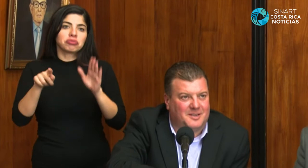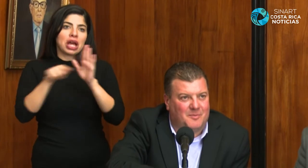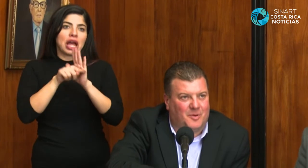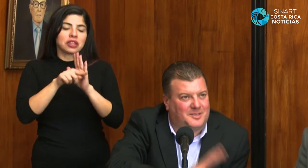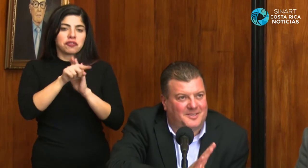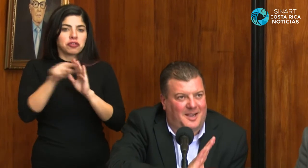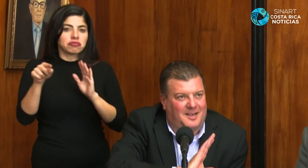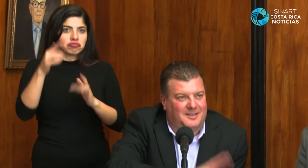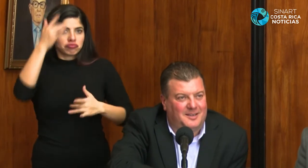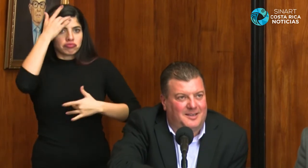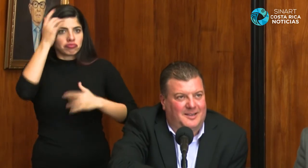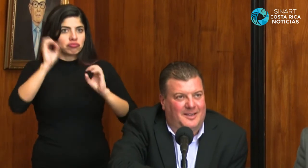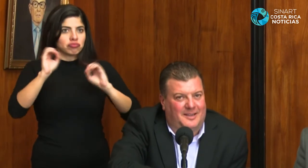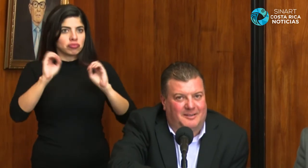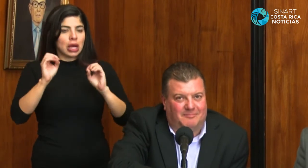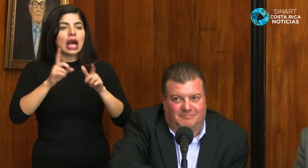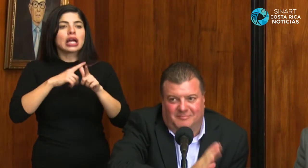entonces pues